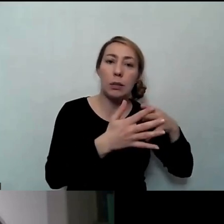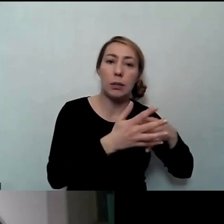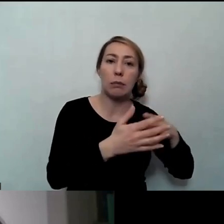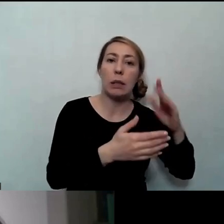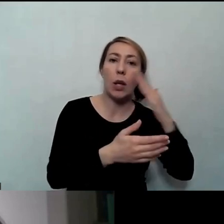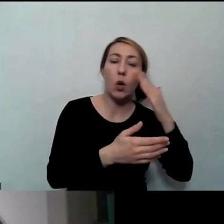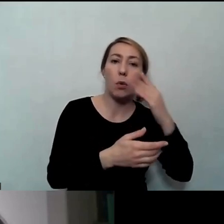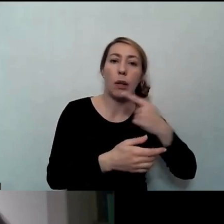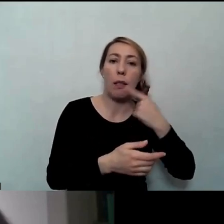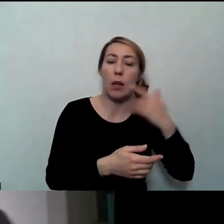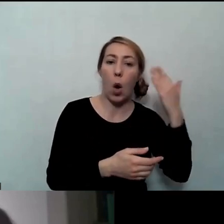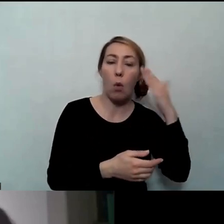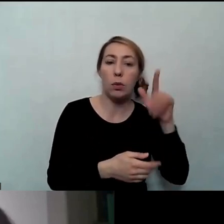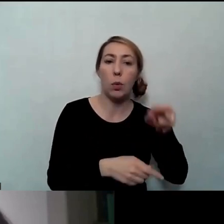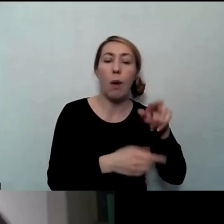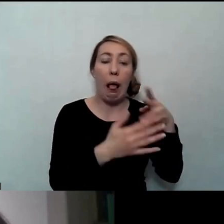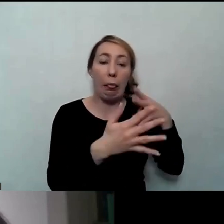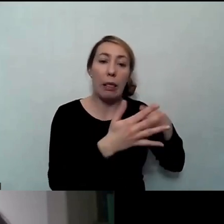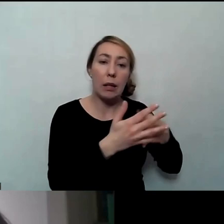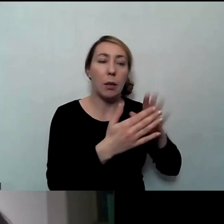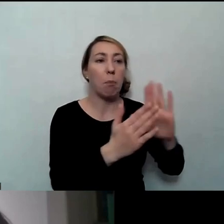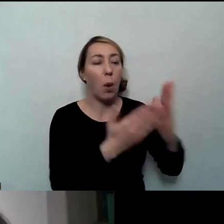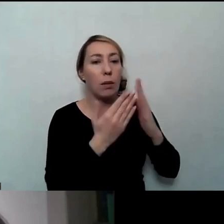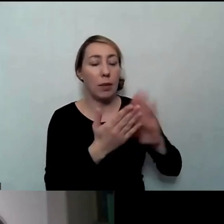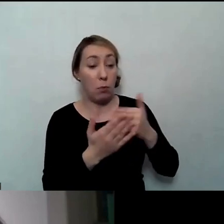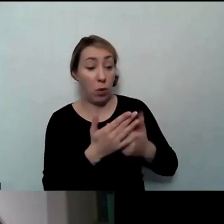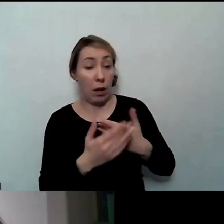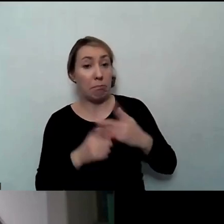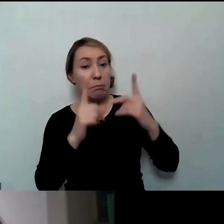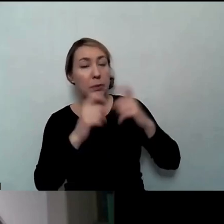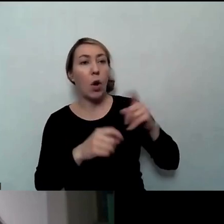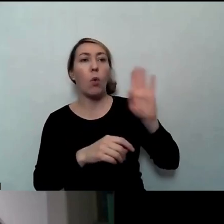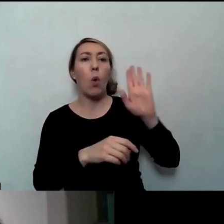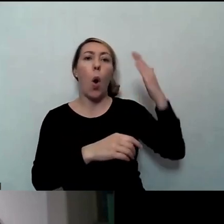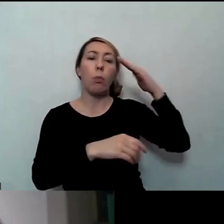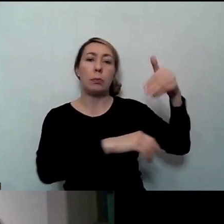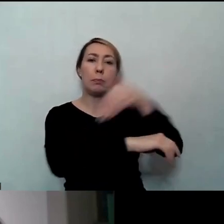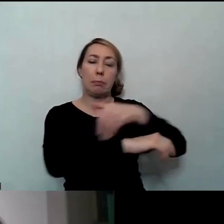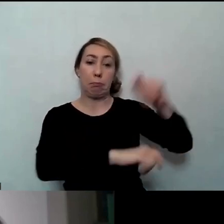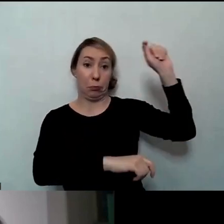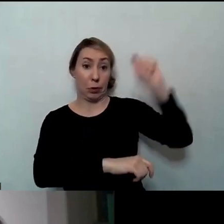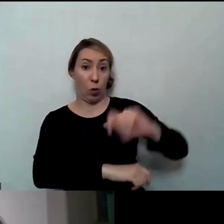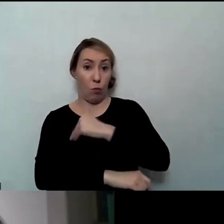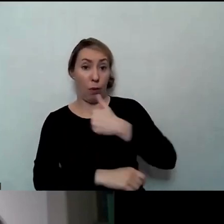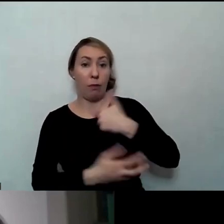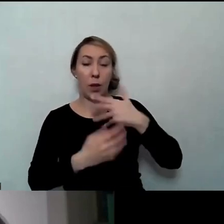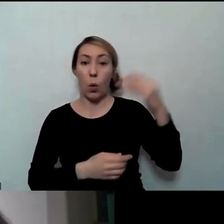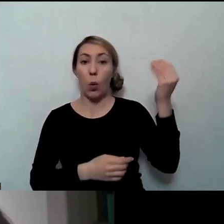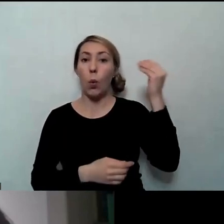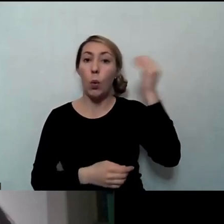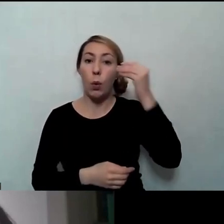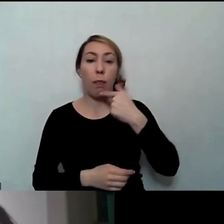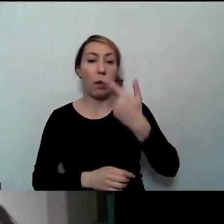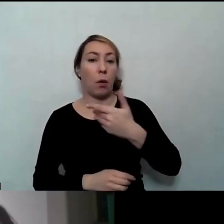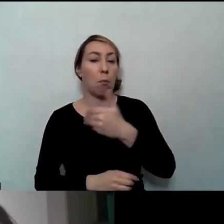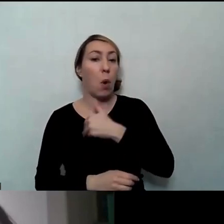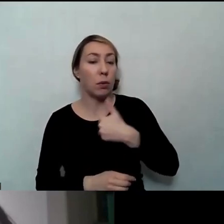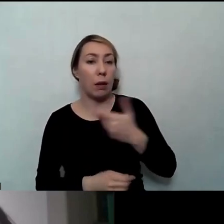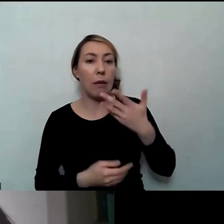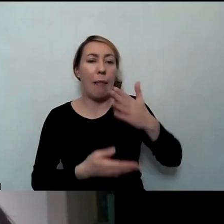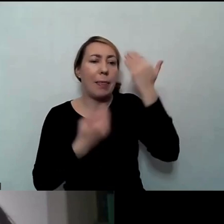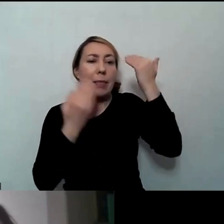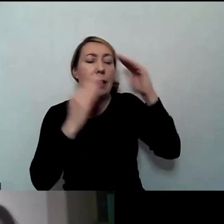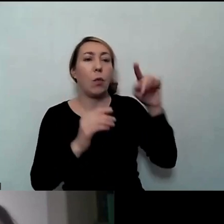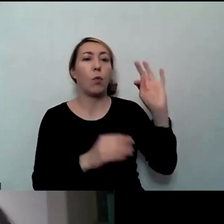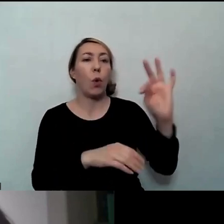które pokazują, gdy zaczynamy pracować na przykład z cudzoziemcem, który przyjeżdża do Polski, chce się uczyć polskiego i nie wiemy, na jakim poziomie językowym